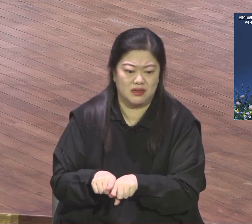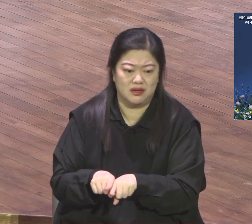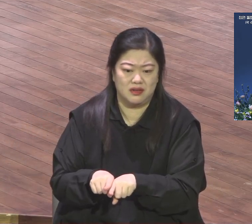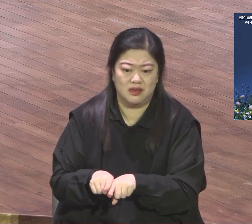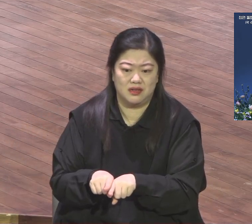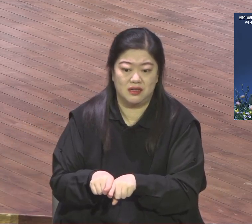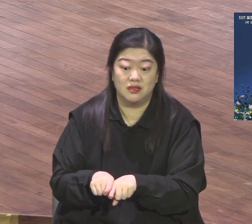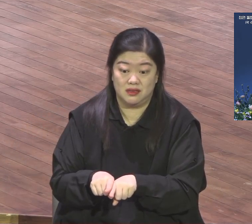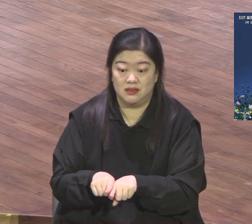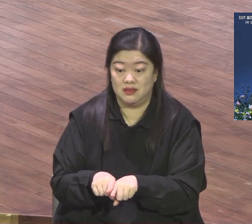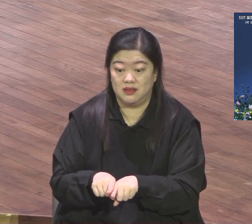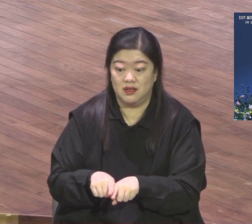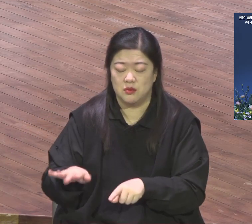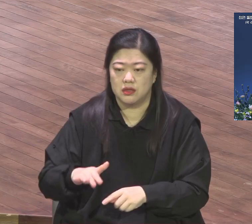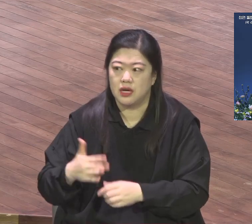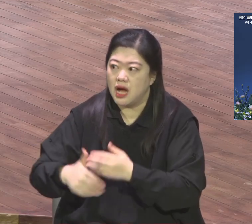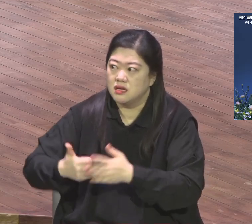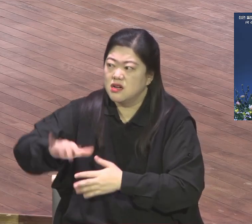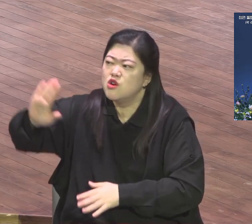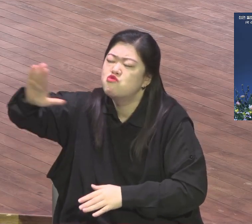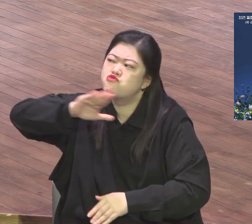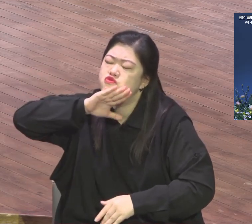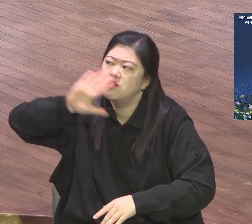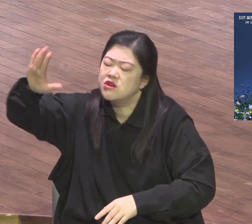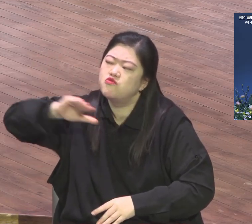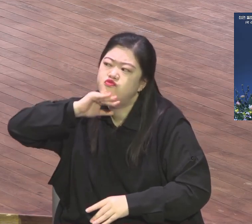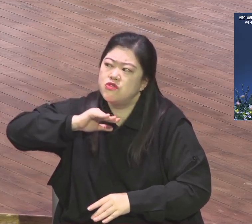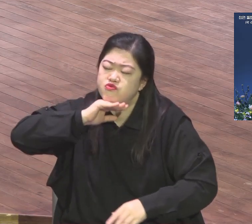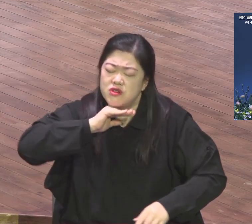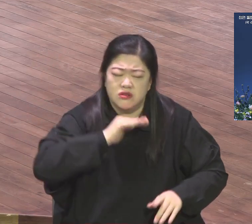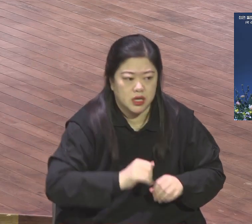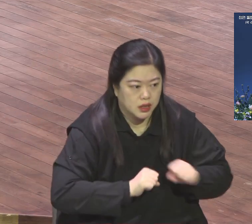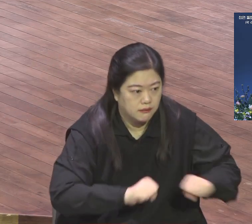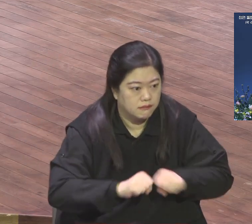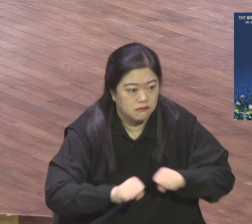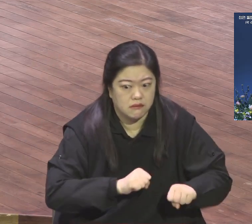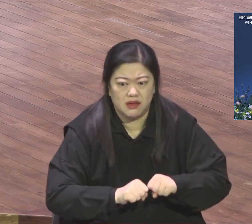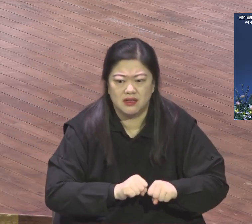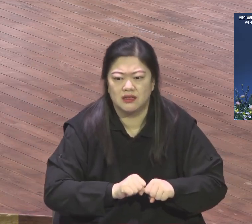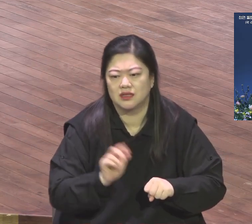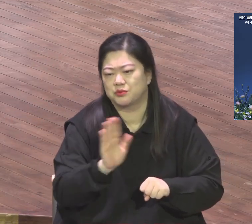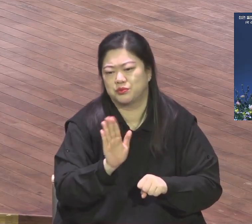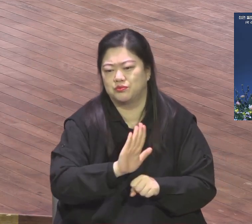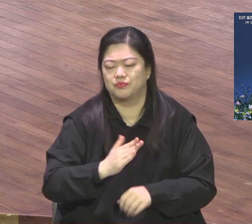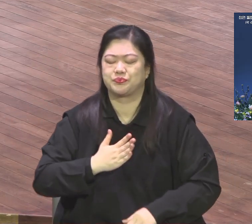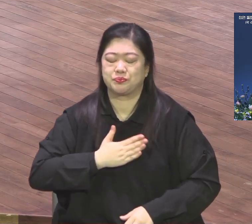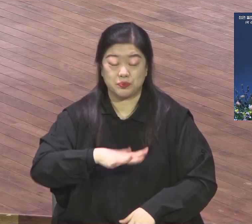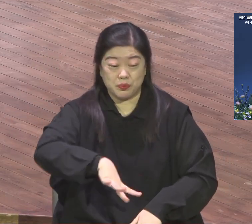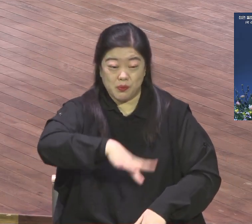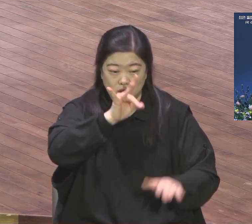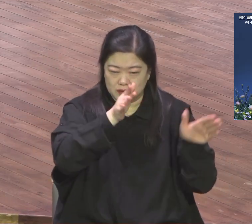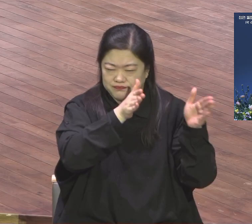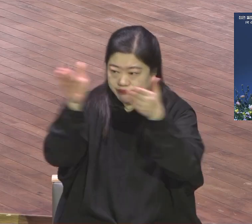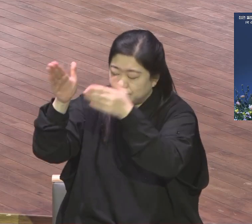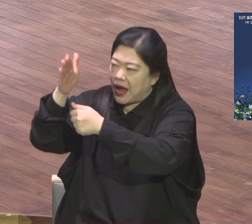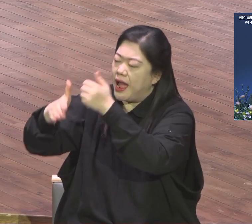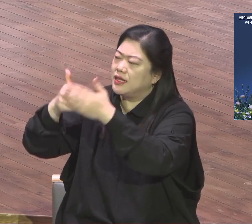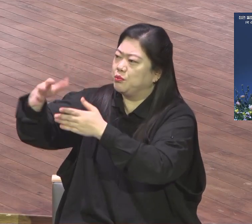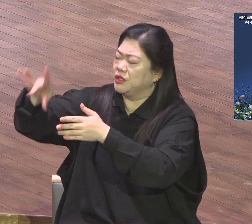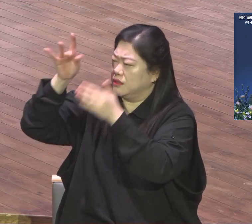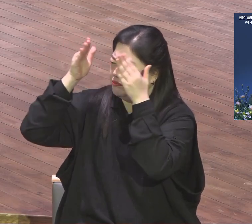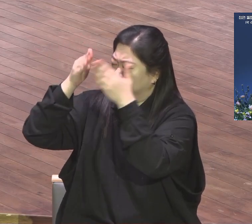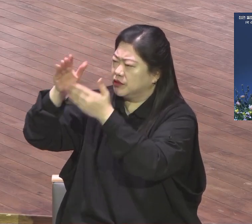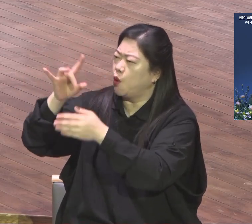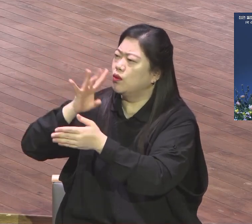다 속은 거예요. 문제 사건 올 때 오직 그리스도. 아멘. 그리스도 바라보는 믿음 가져야 돼. 오직